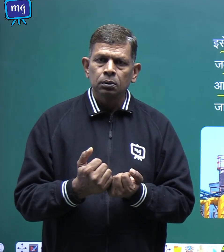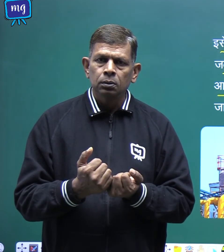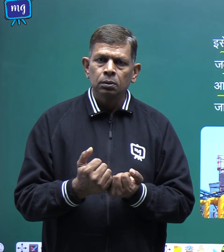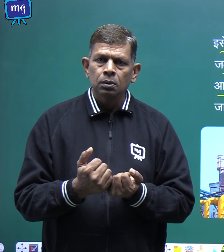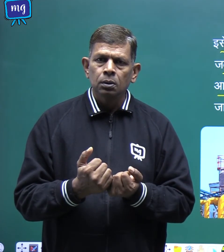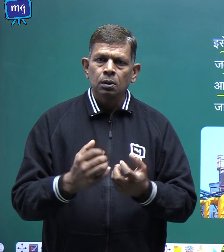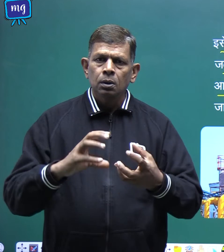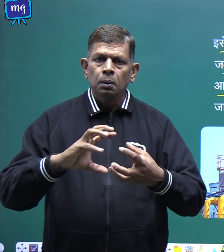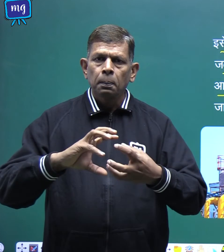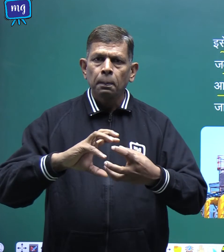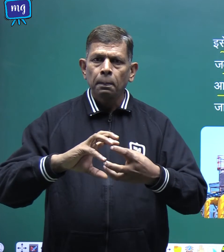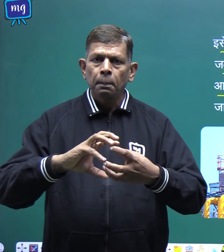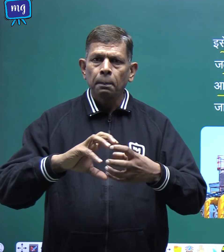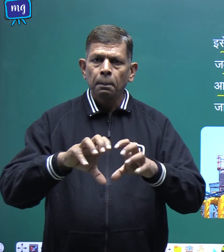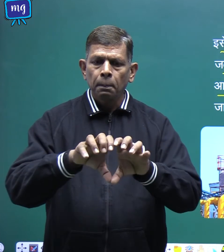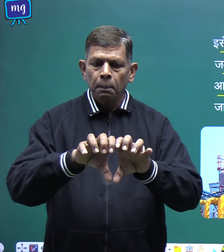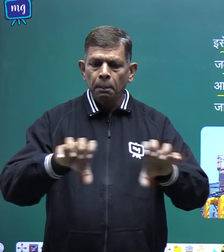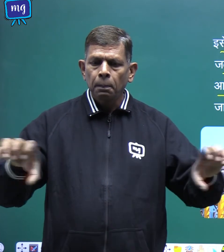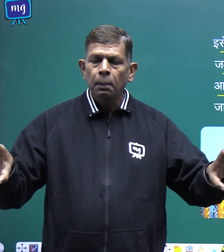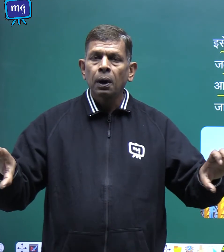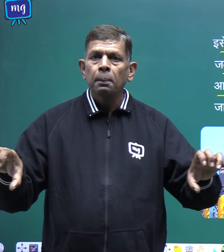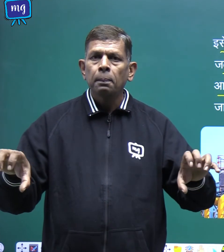पाइपों के माध्यम से